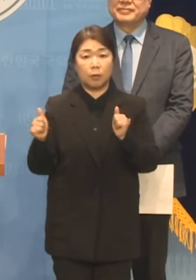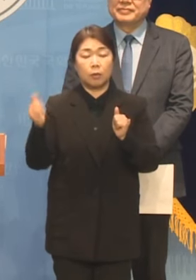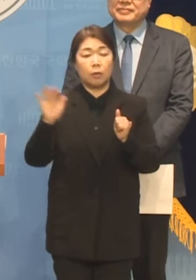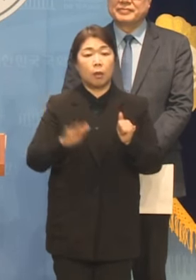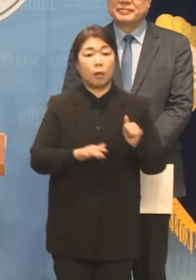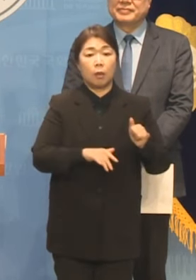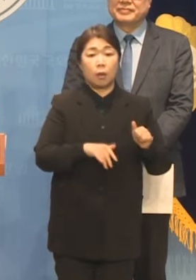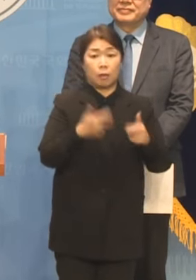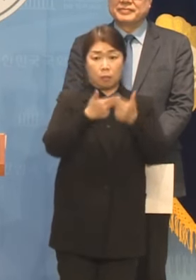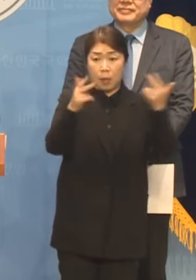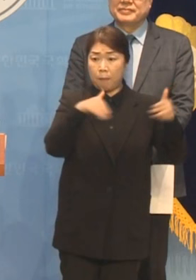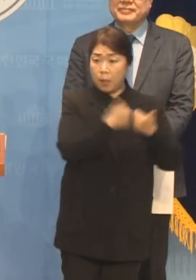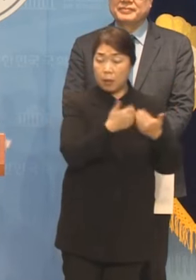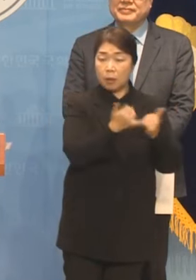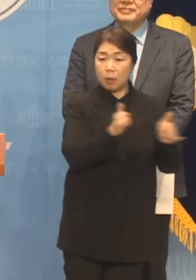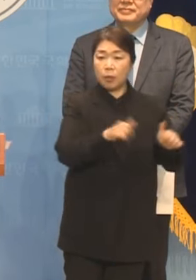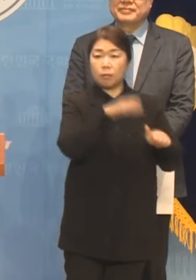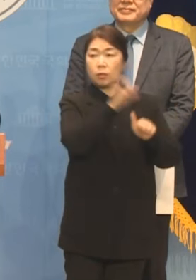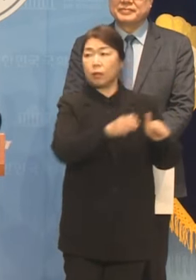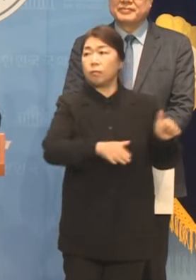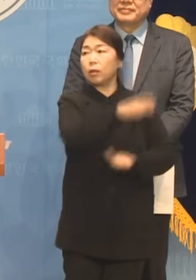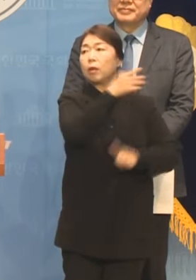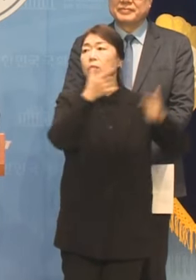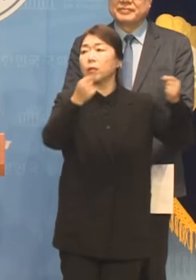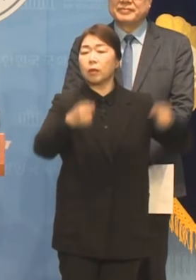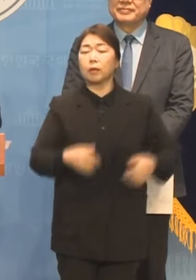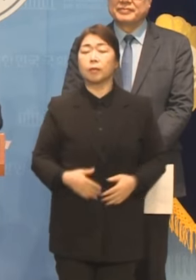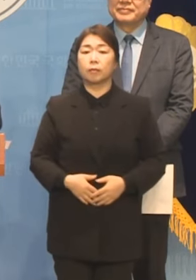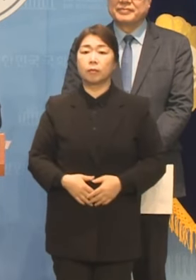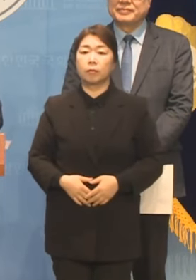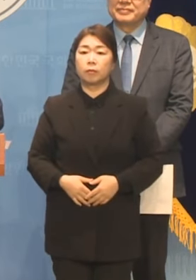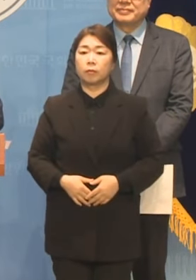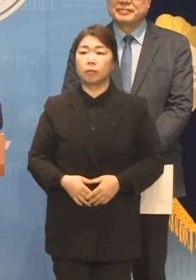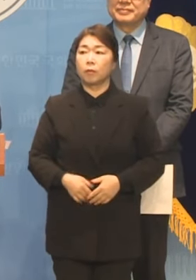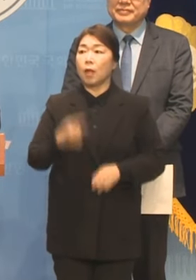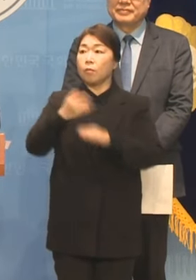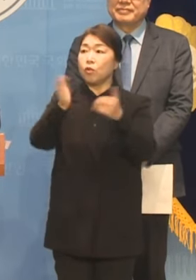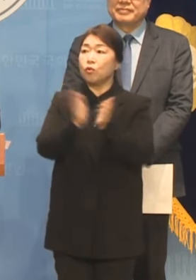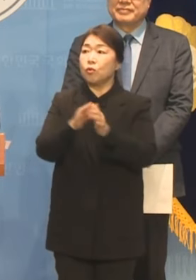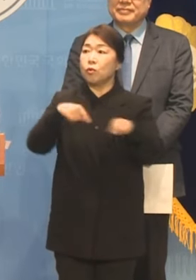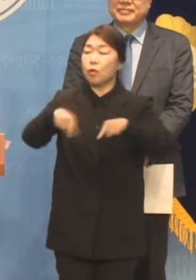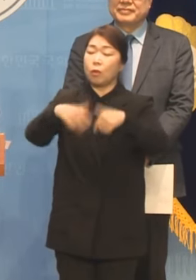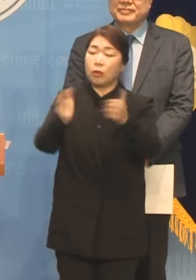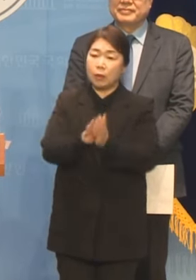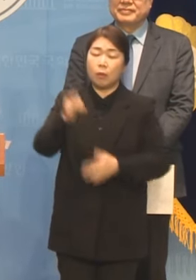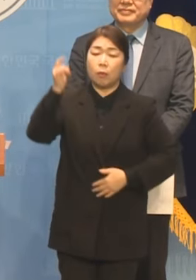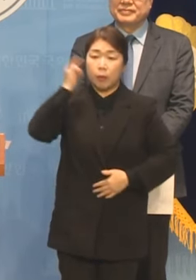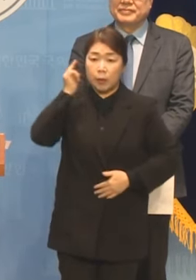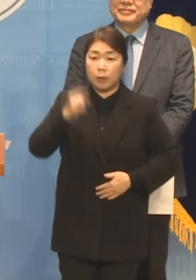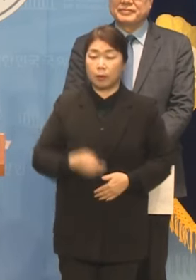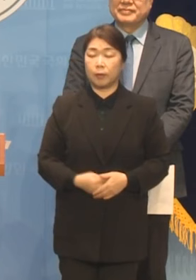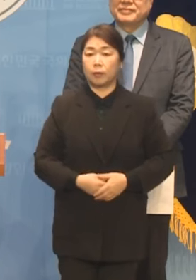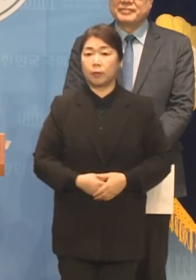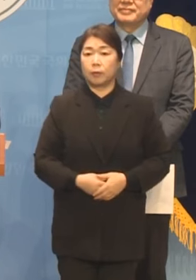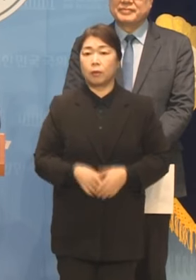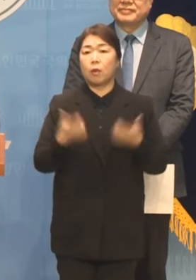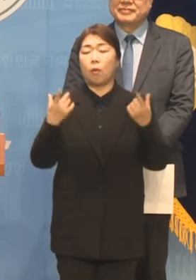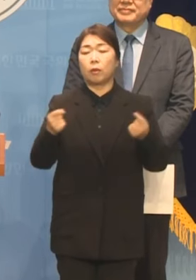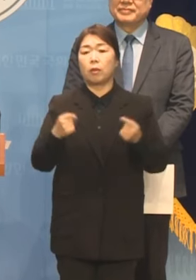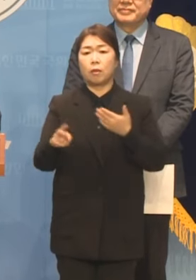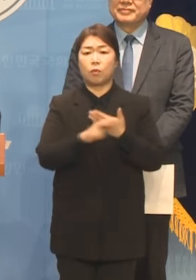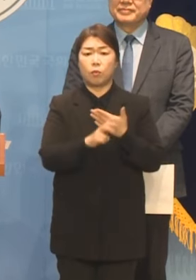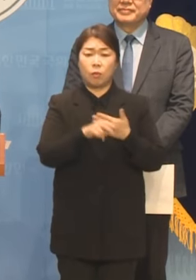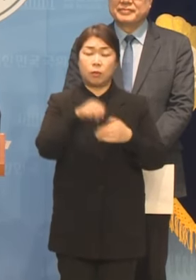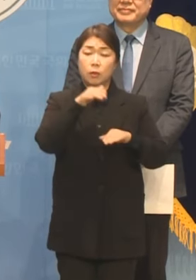공천 학살로 보는 근거입니다 도대체 민주 정당에서 어떻게 하면 이런